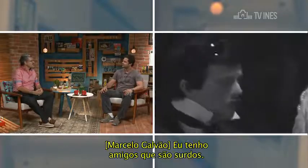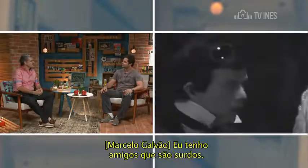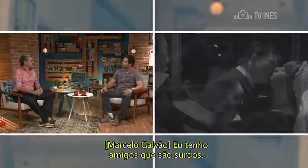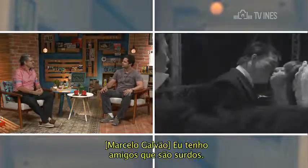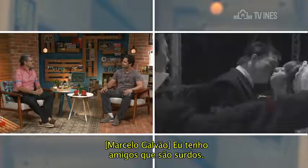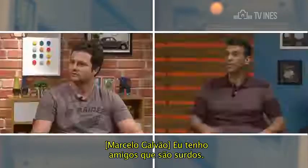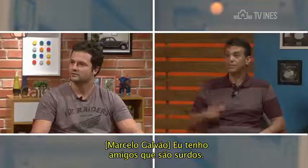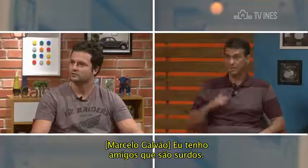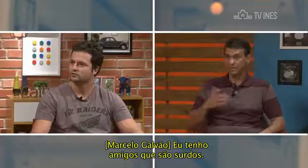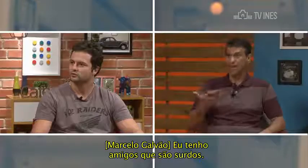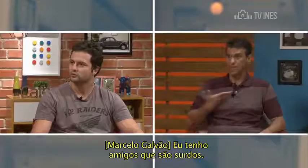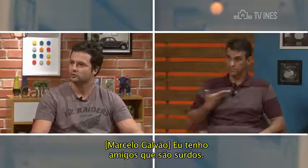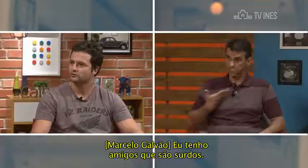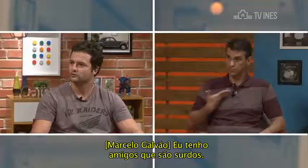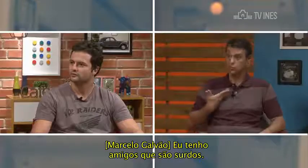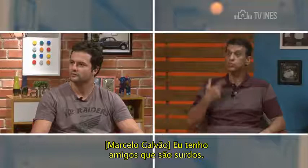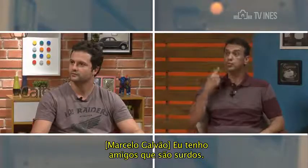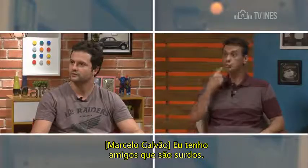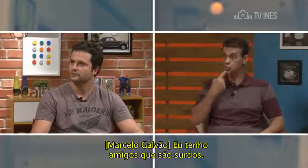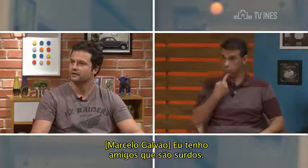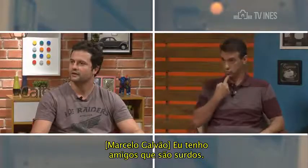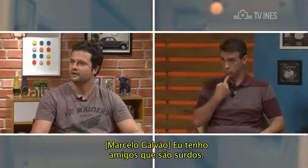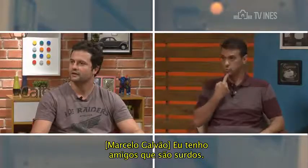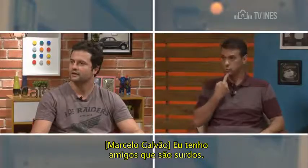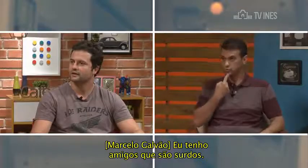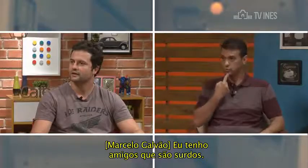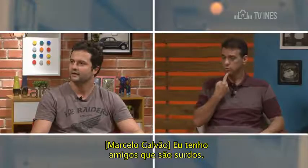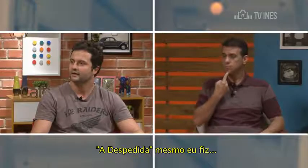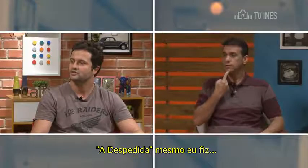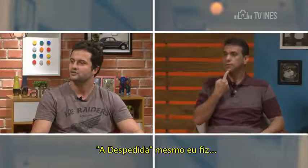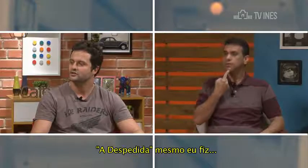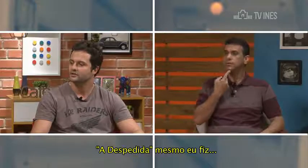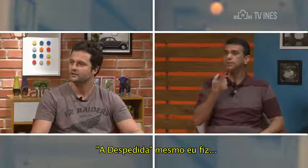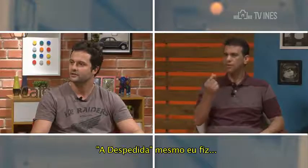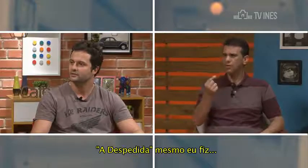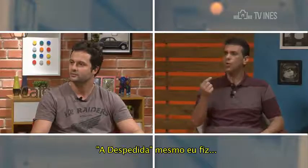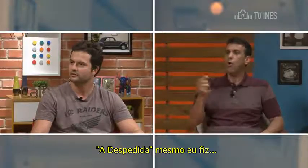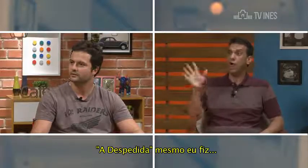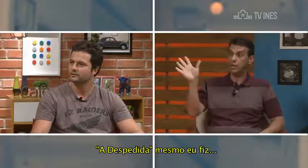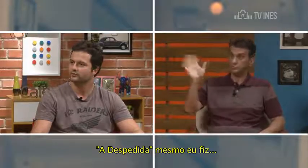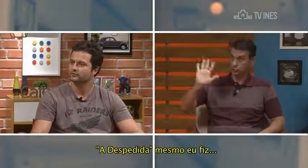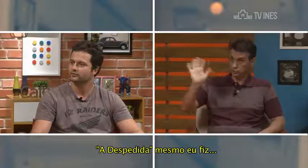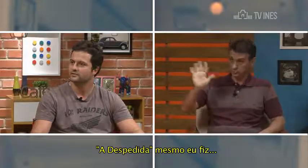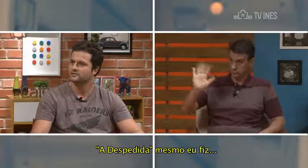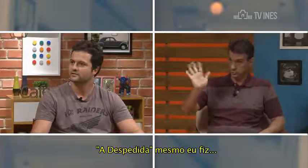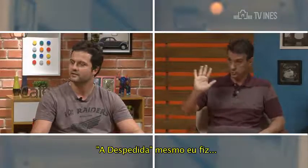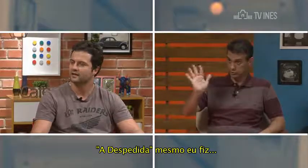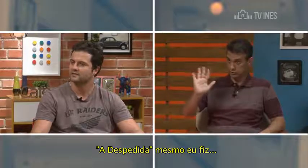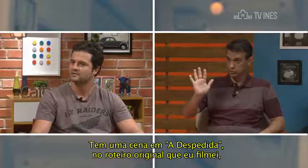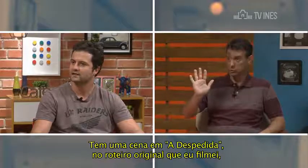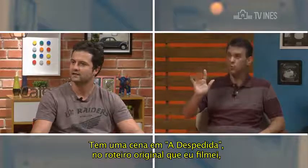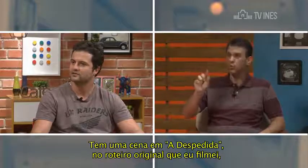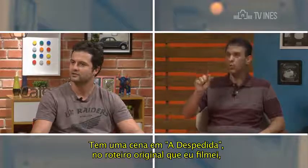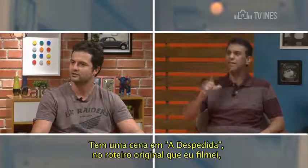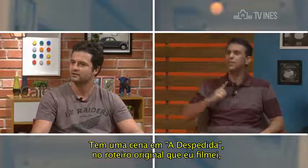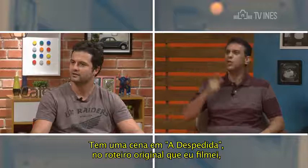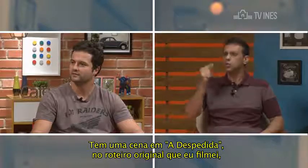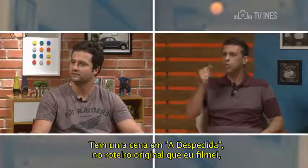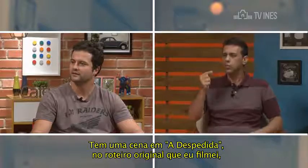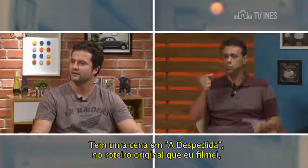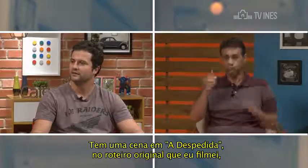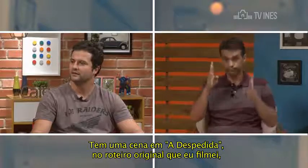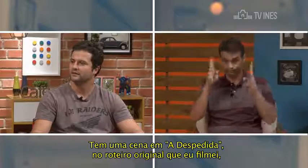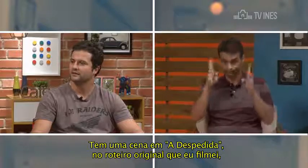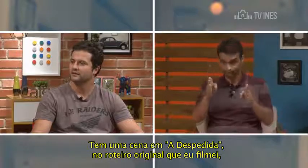Eu tenho amigos que são surdos. A despedida mesmo, tem uma cena na